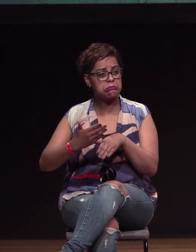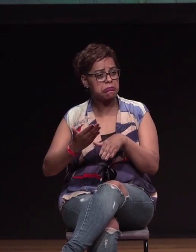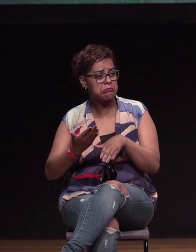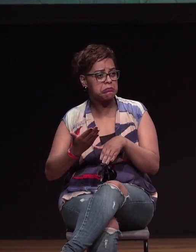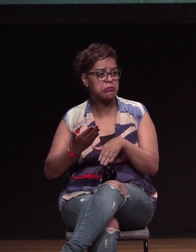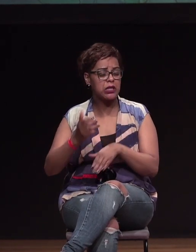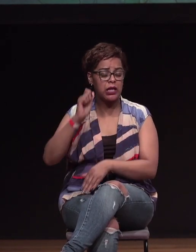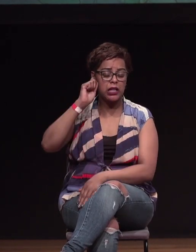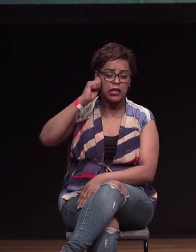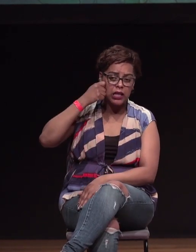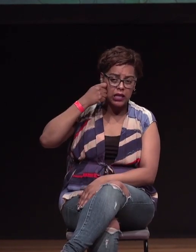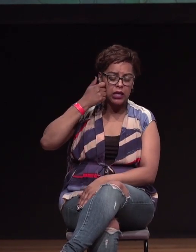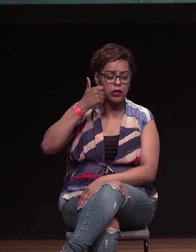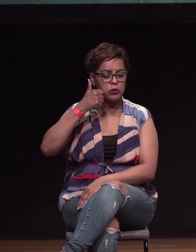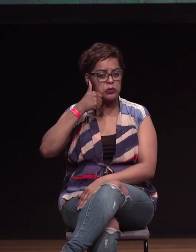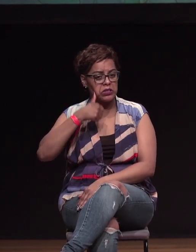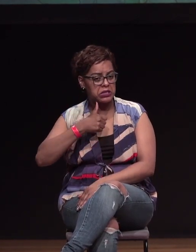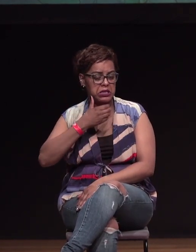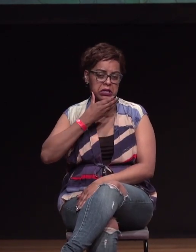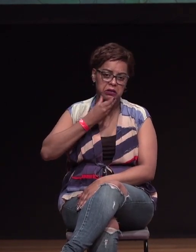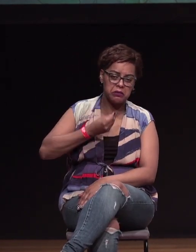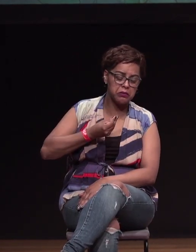críticas negros e negras ou